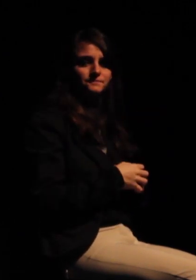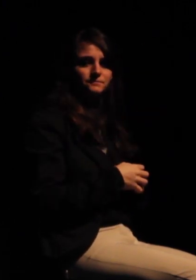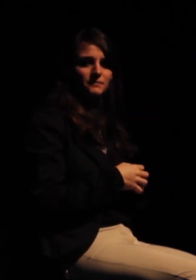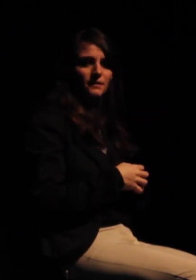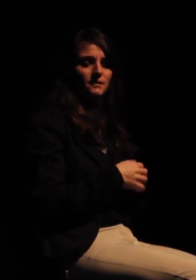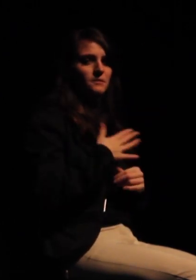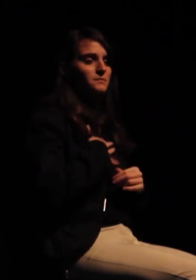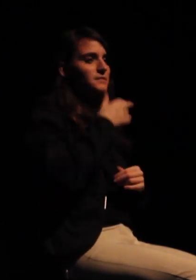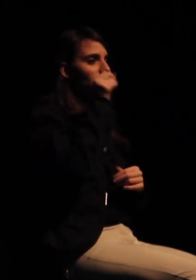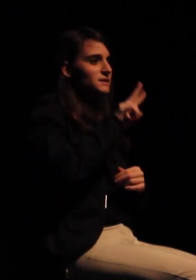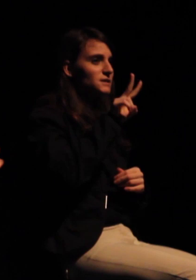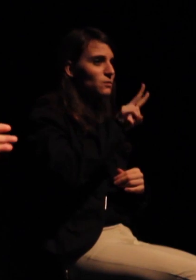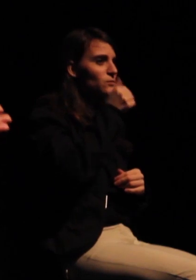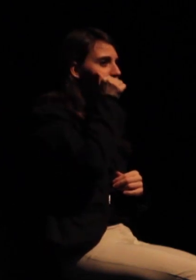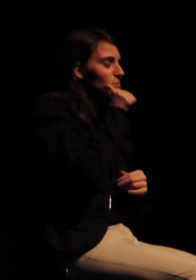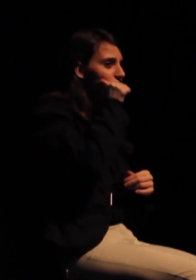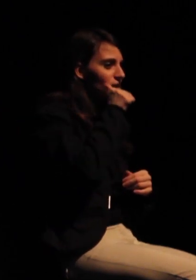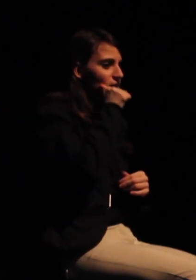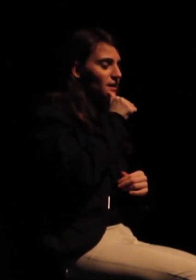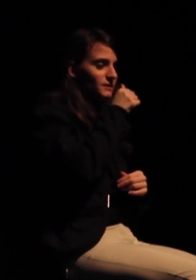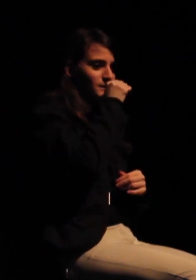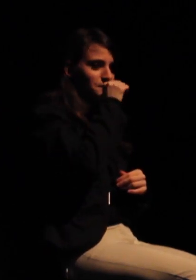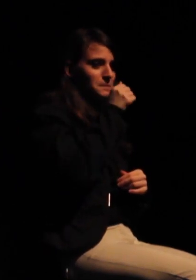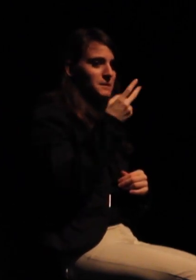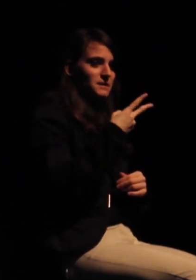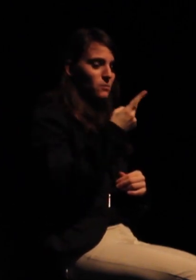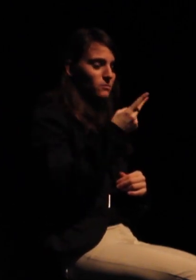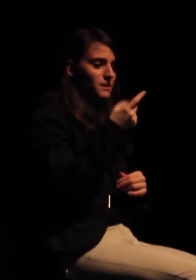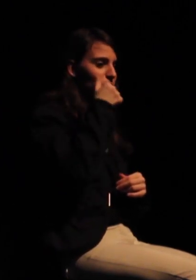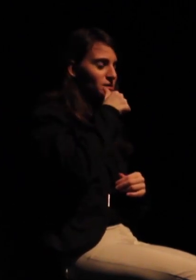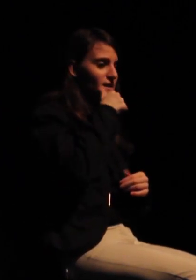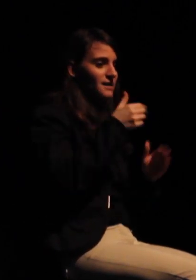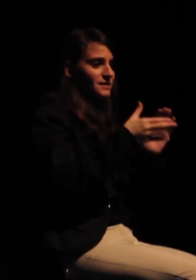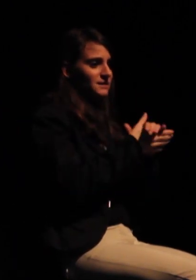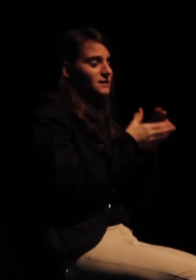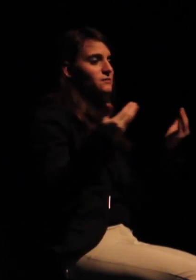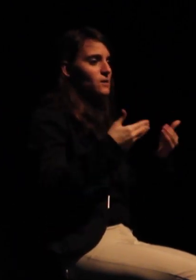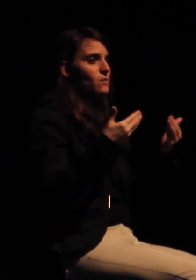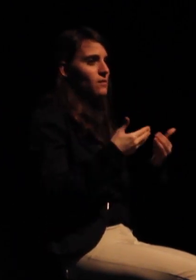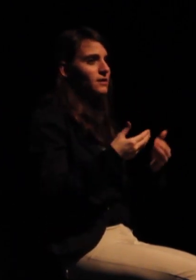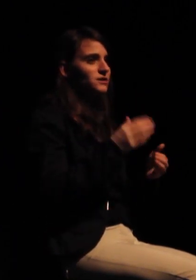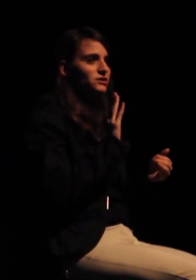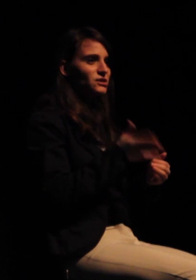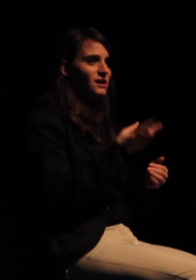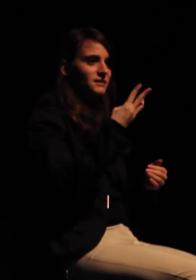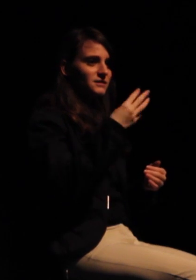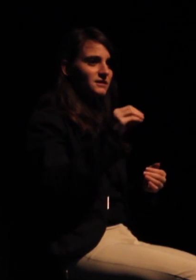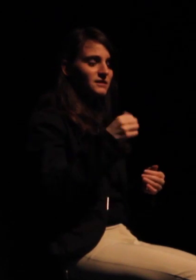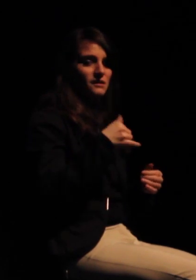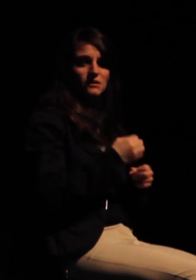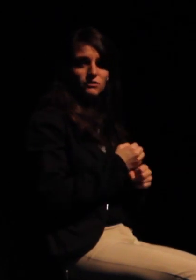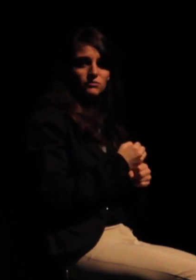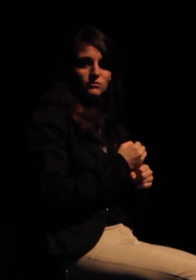minha segunda mulher, e atual até hoje, quer dizer, segunda, e há 35 anos estamos juntos, e parece que começou hoje de